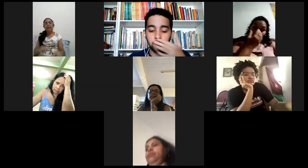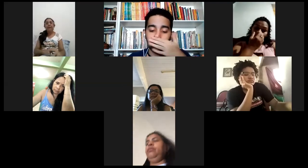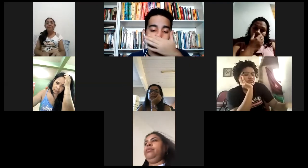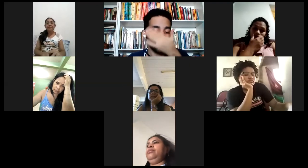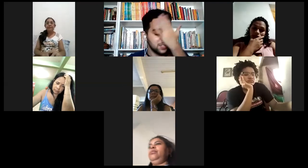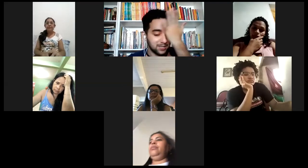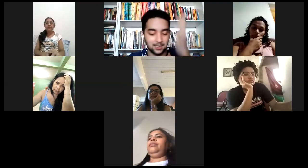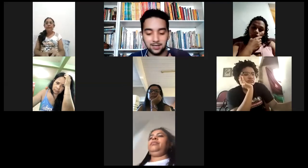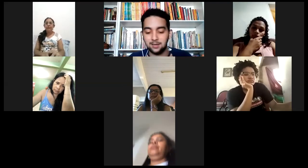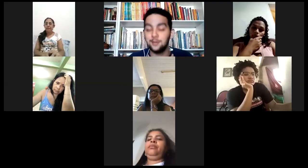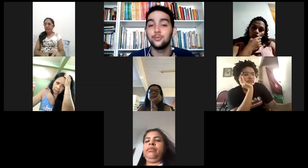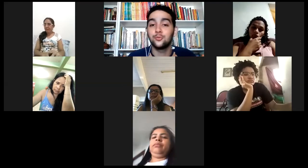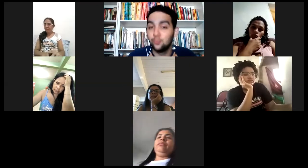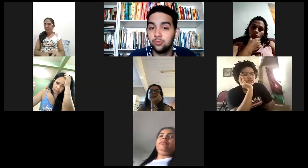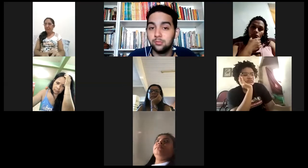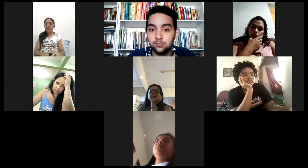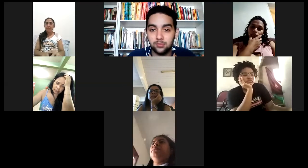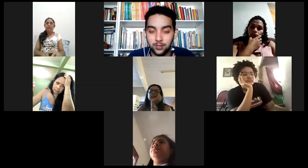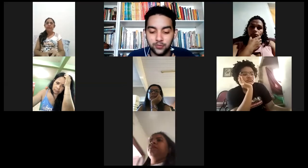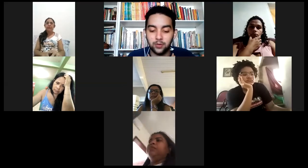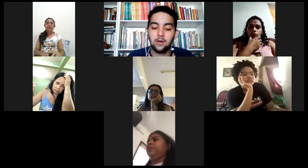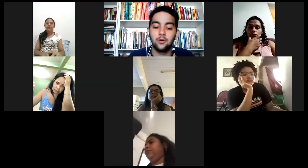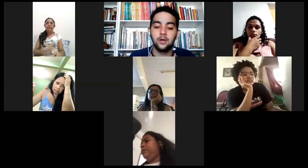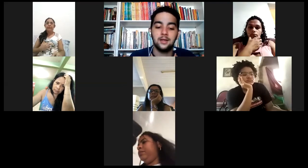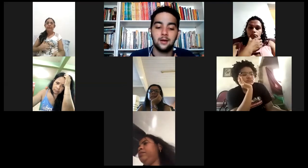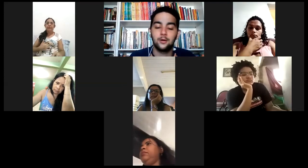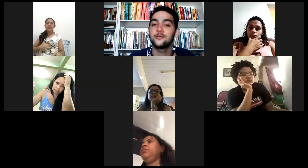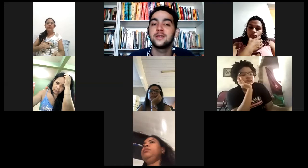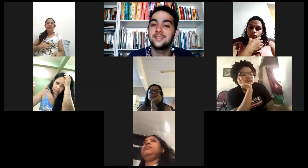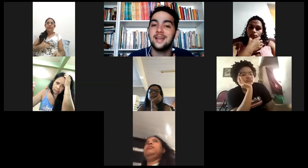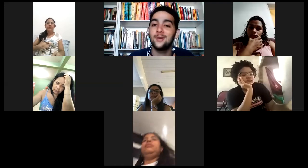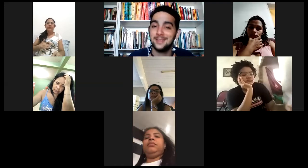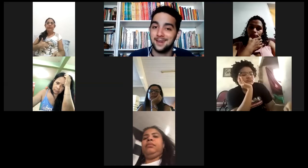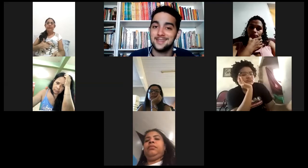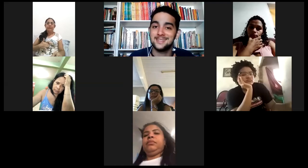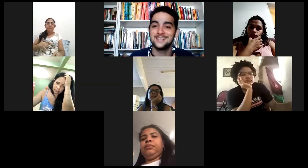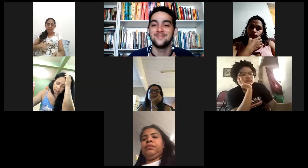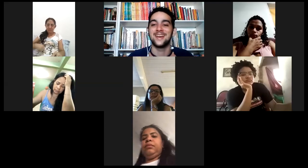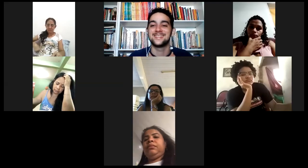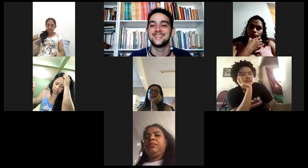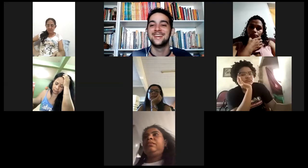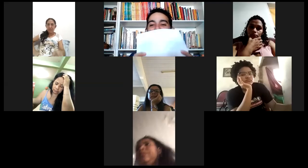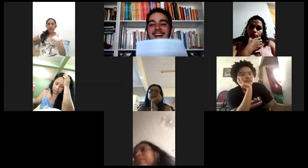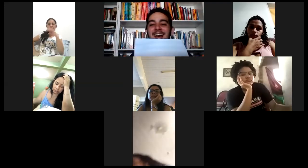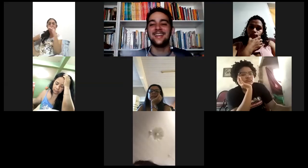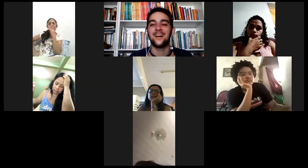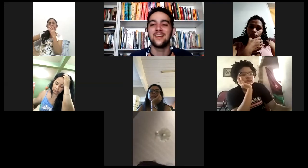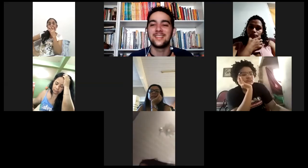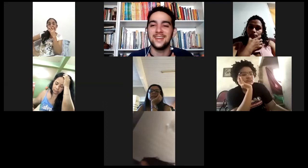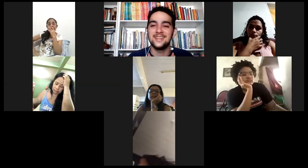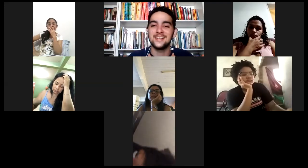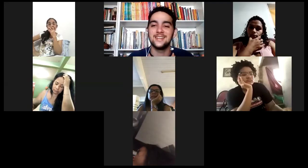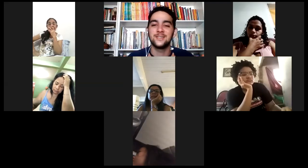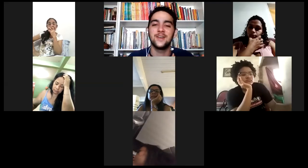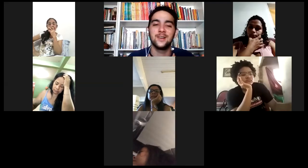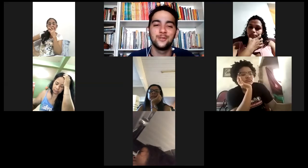Depois, na outra aula, a gente está aqui, isso tudo que a gente falou agora, e agora que eu estou entrando na aula 3. Mas aí na aula